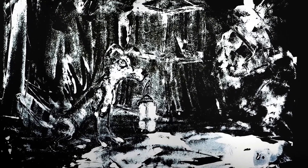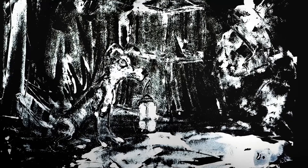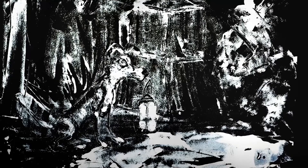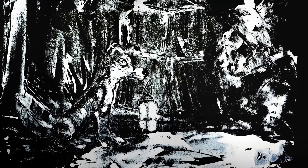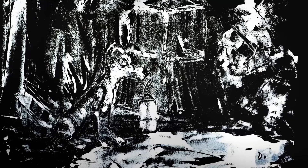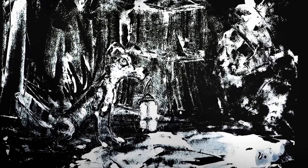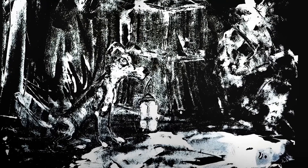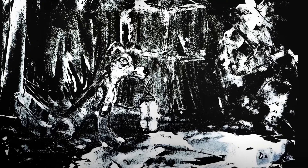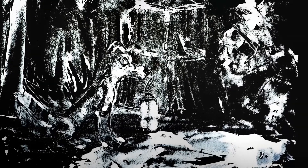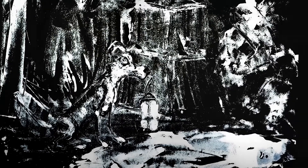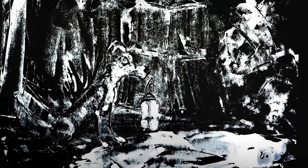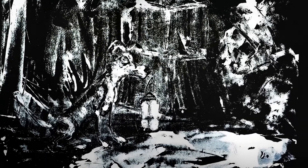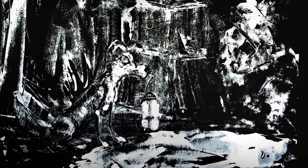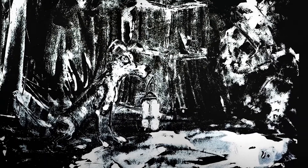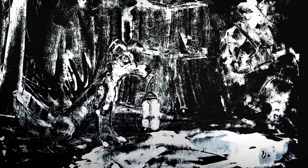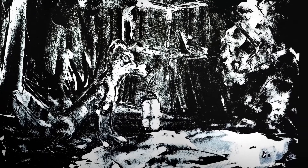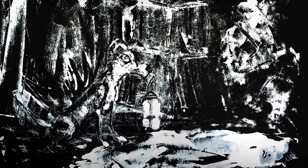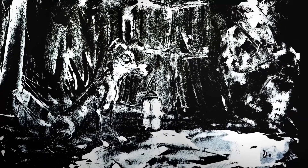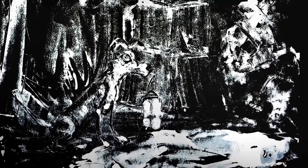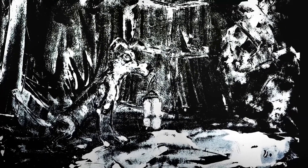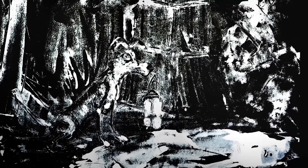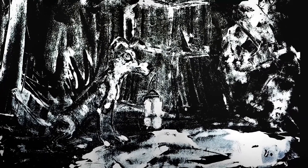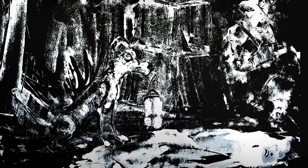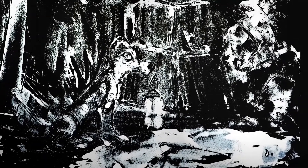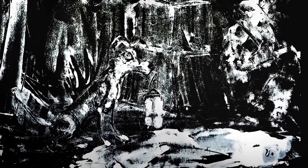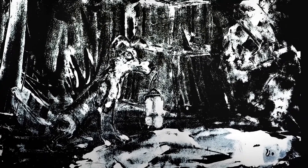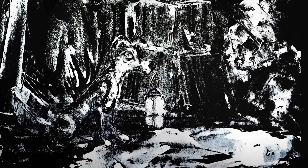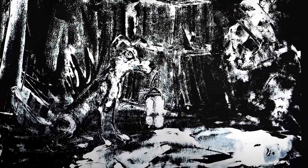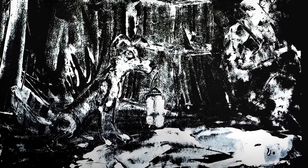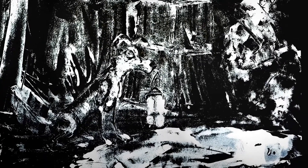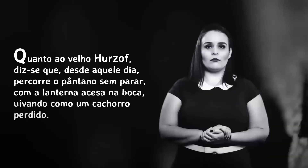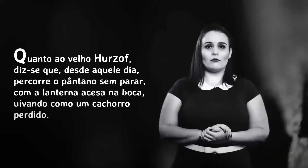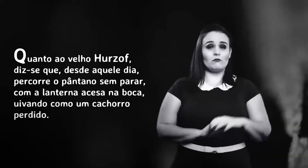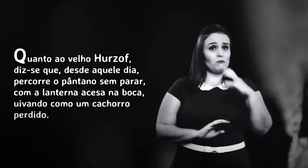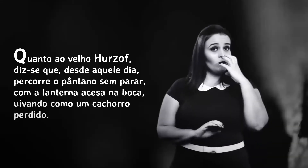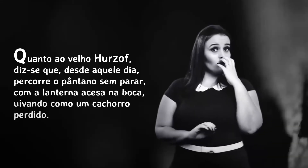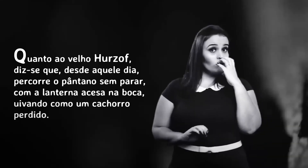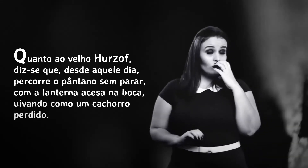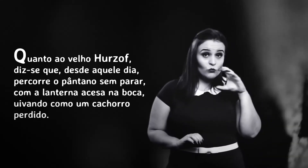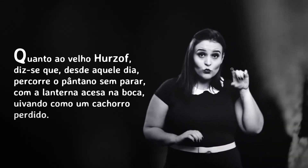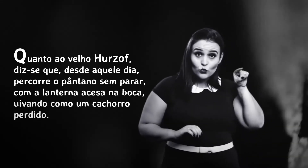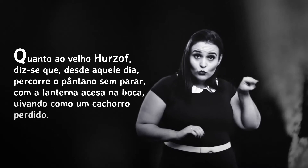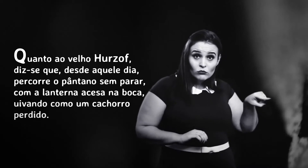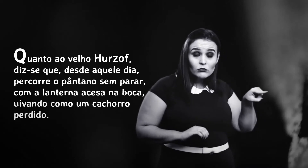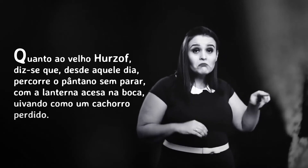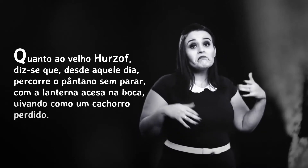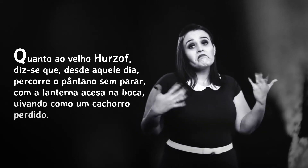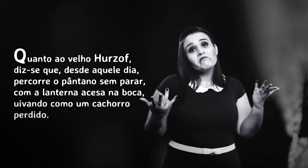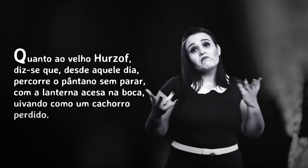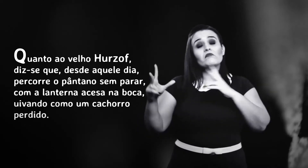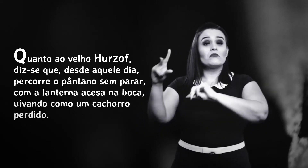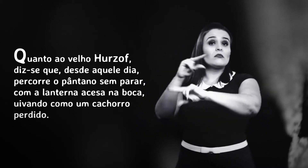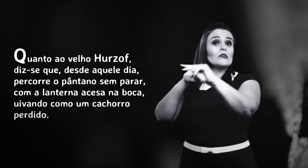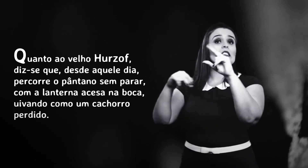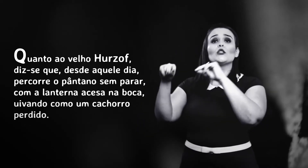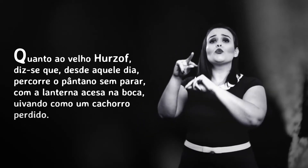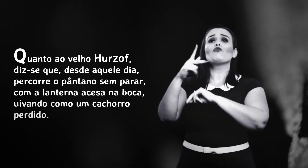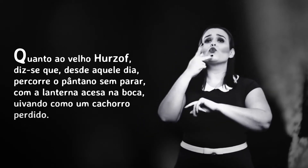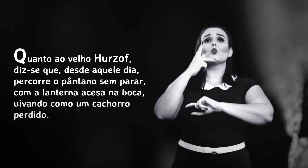em frente à sinistra casa do Dr. Trifugas. Quanto ao velho Hurzov, disse que desde